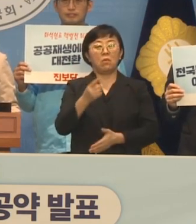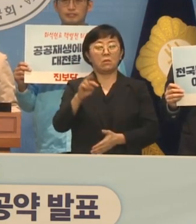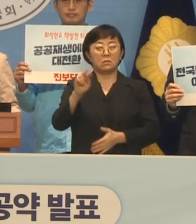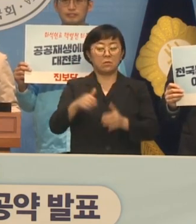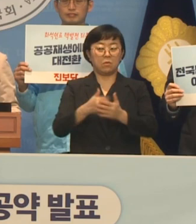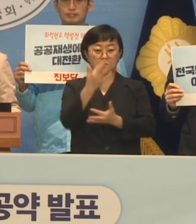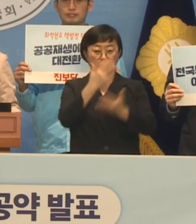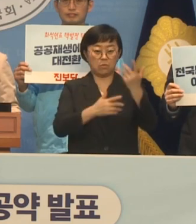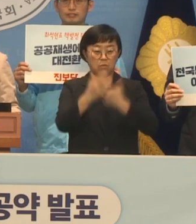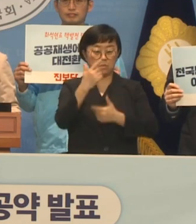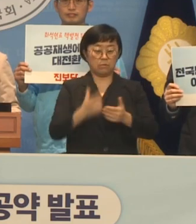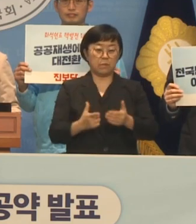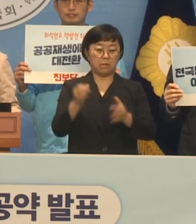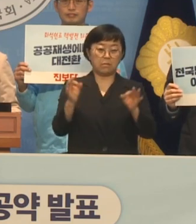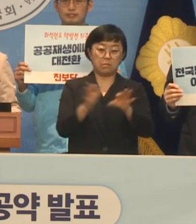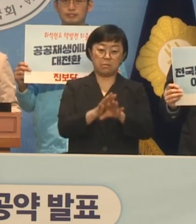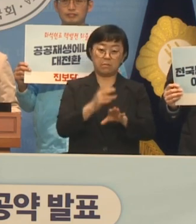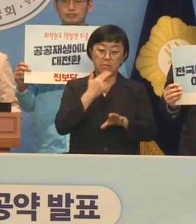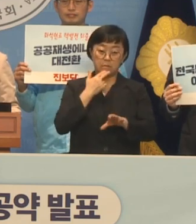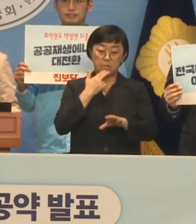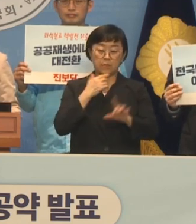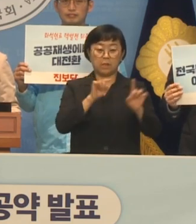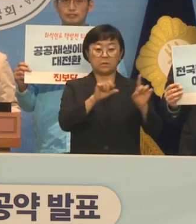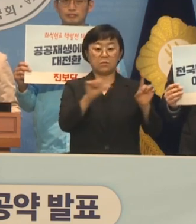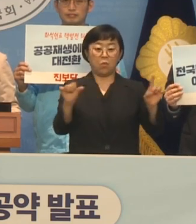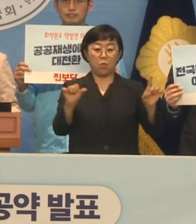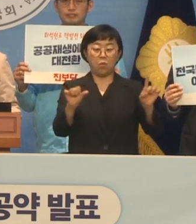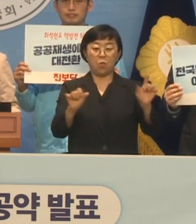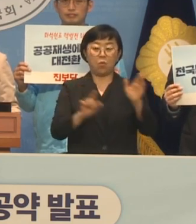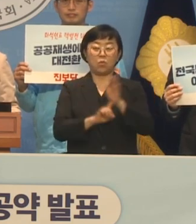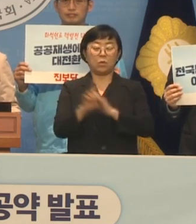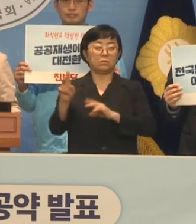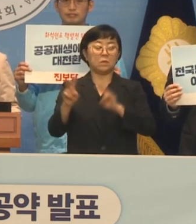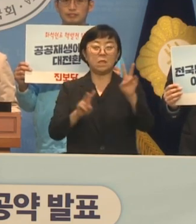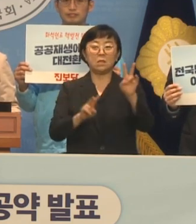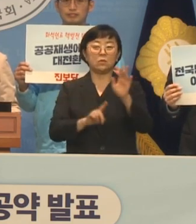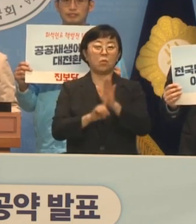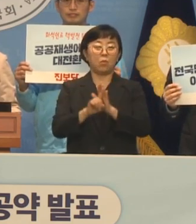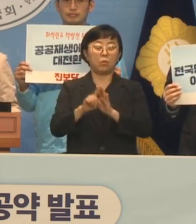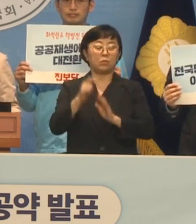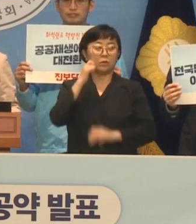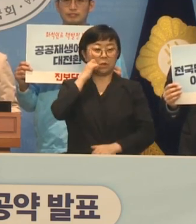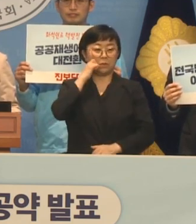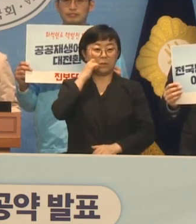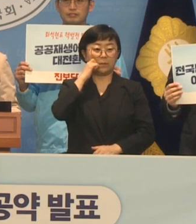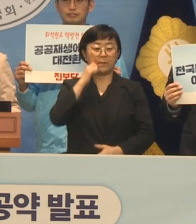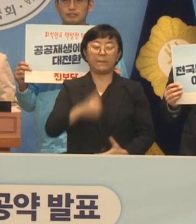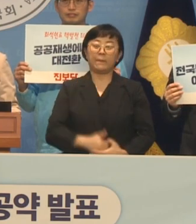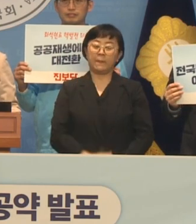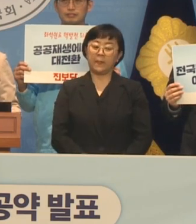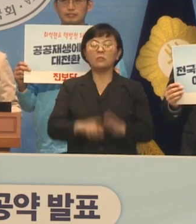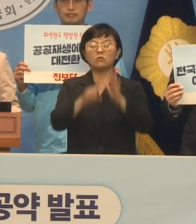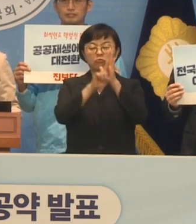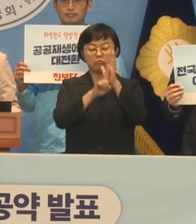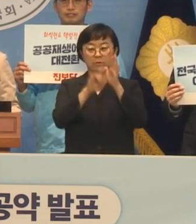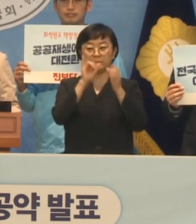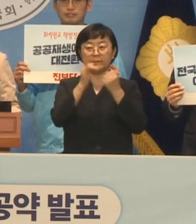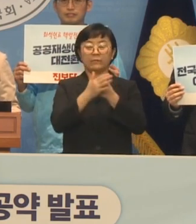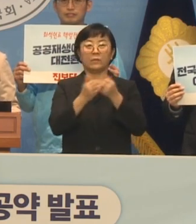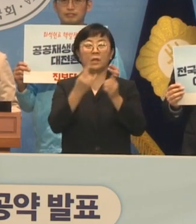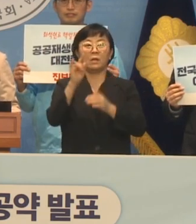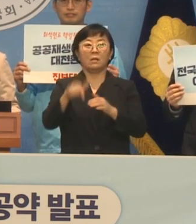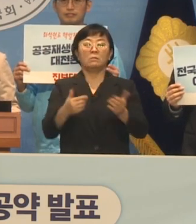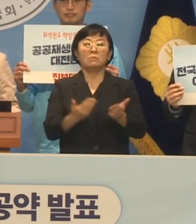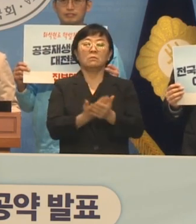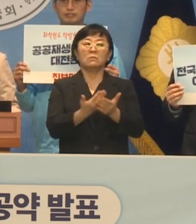조기 퇴출하지 못하면 1.5도는커녕 2도 목표조차 달성할 수 없습니다. 핵발전